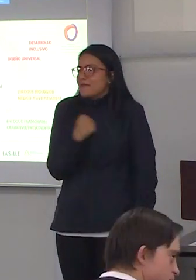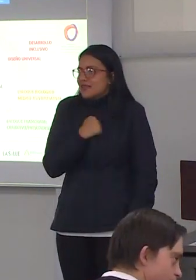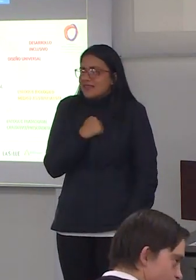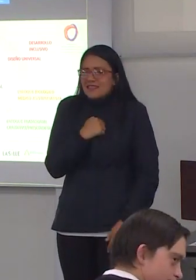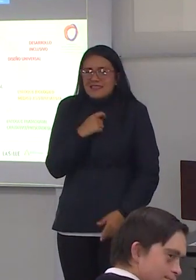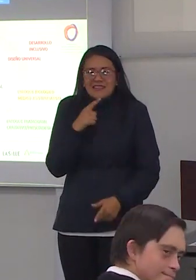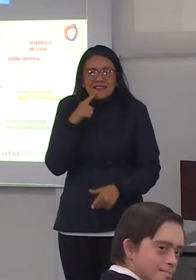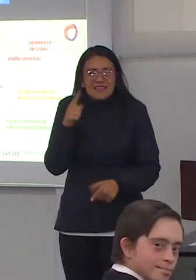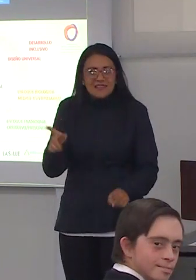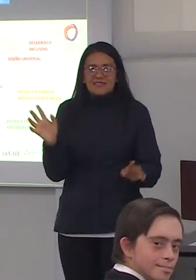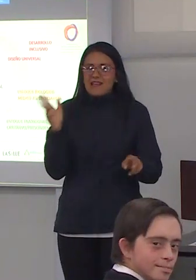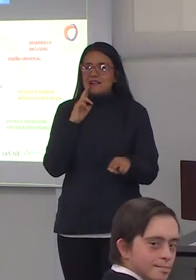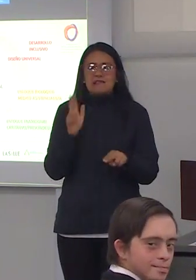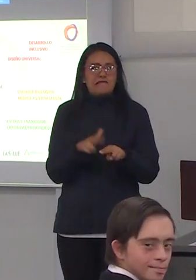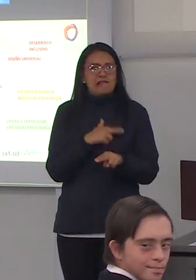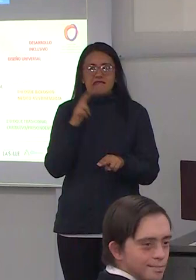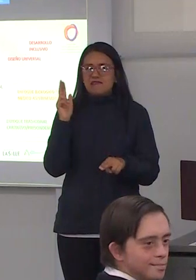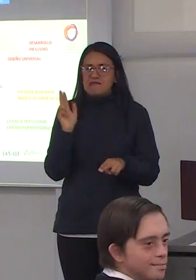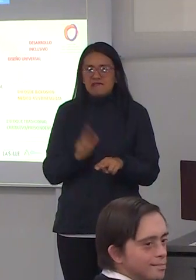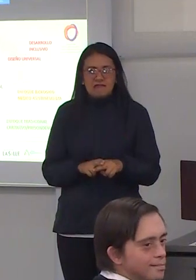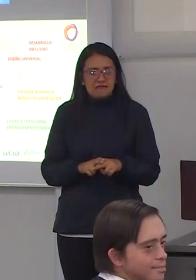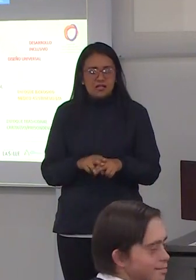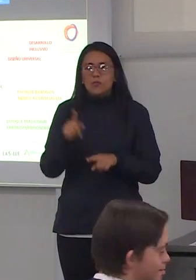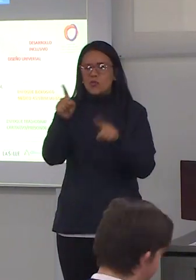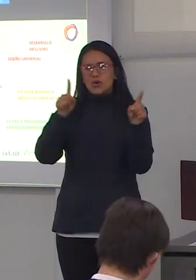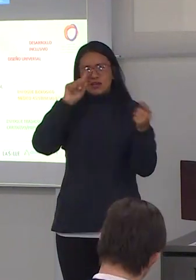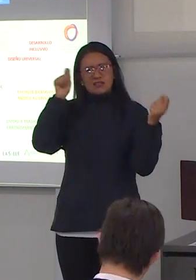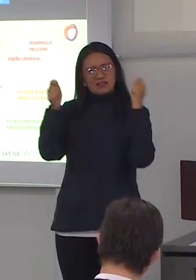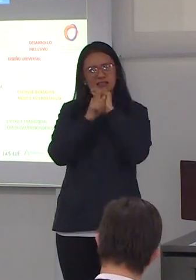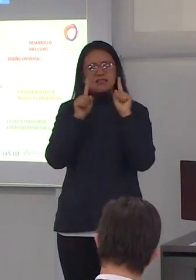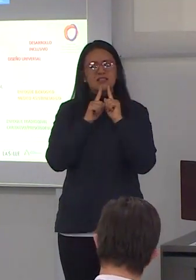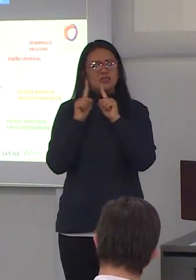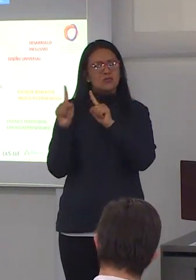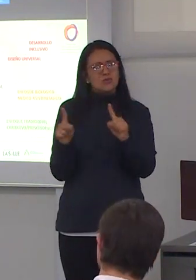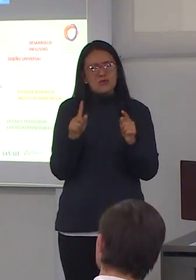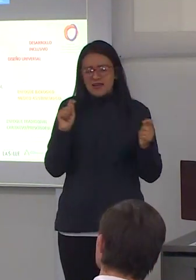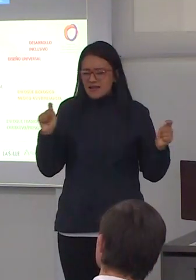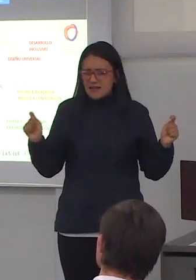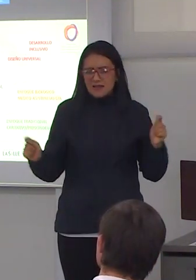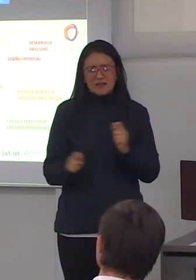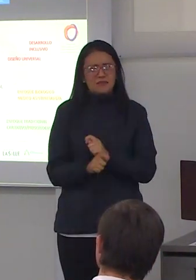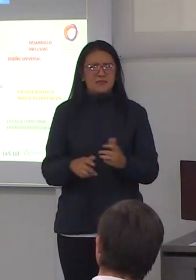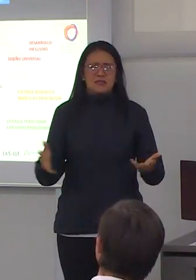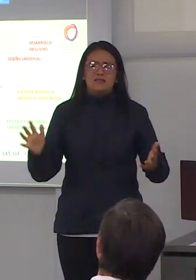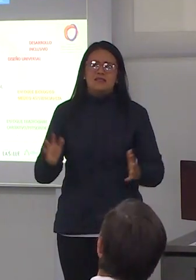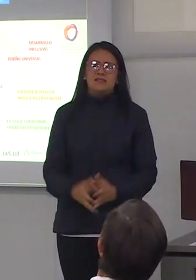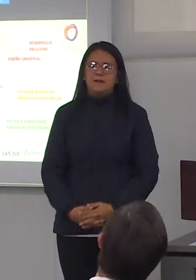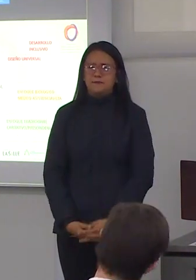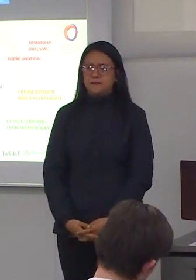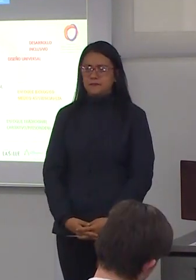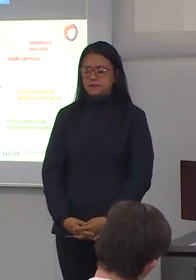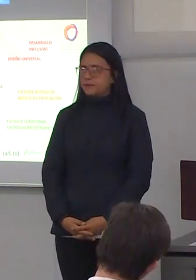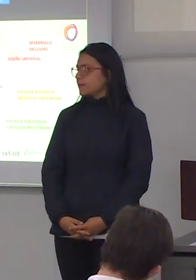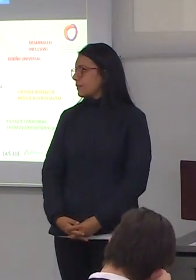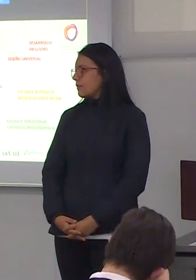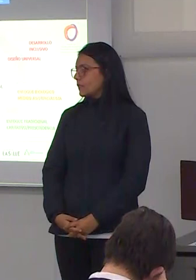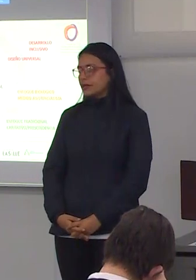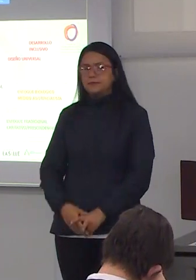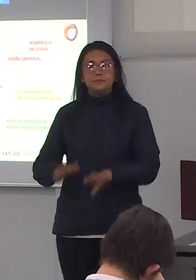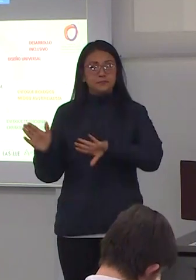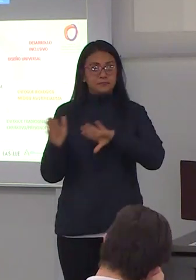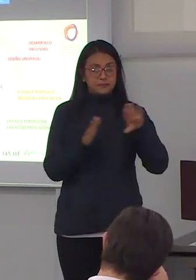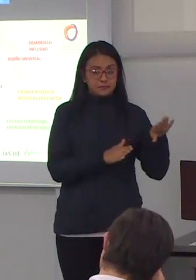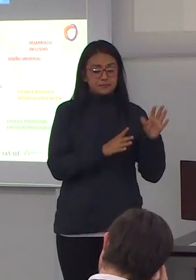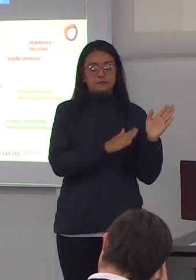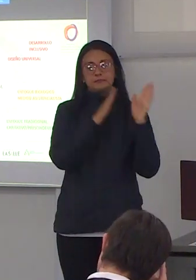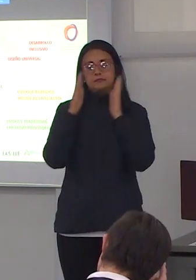entre normales porque tenemos que cambiar ese discurso bien entonces pasamos